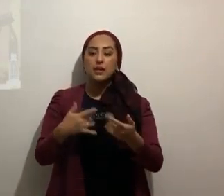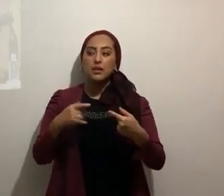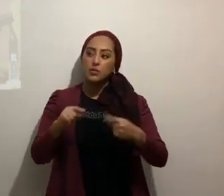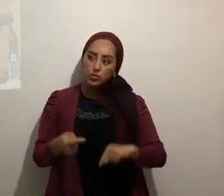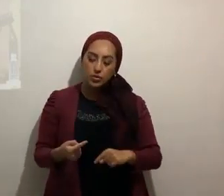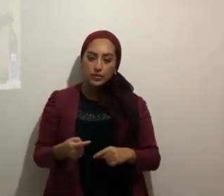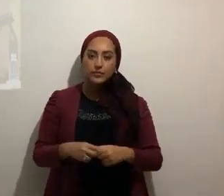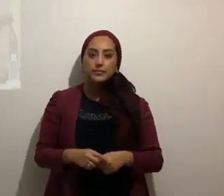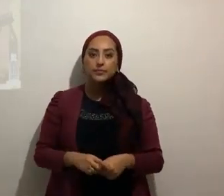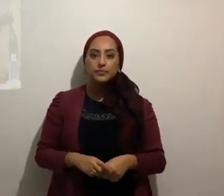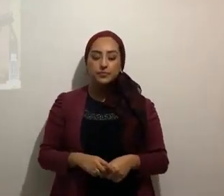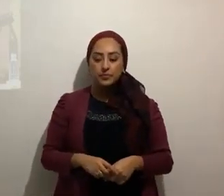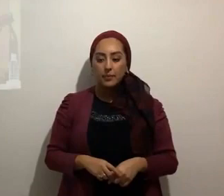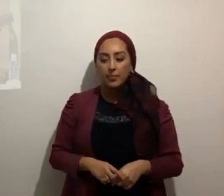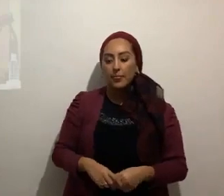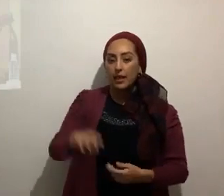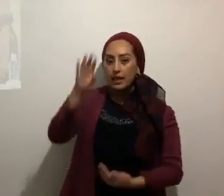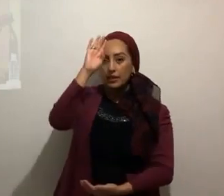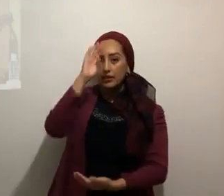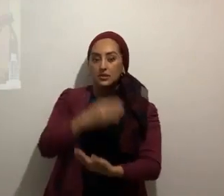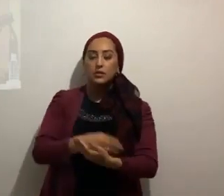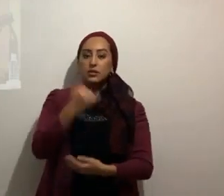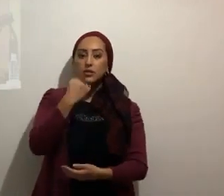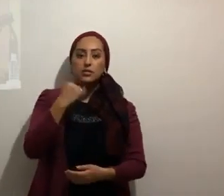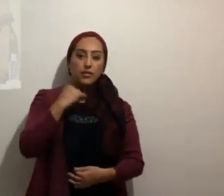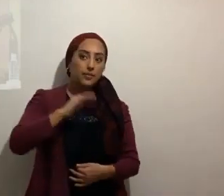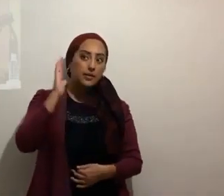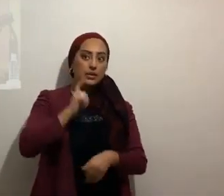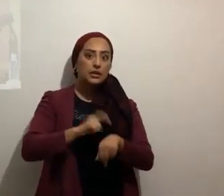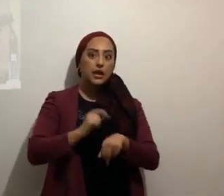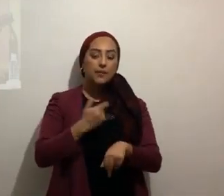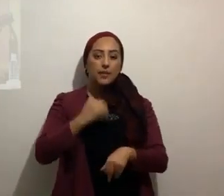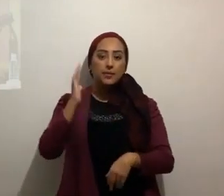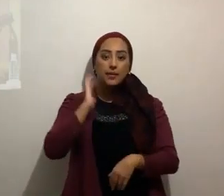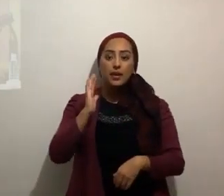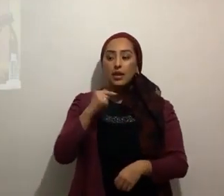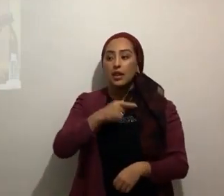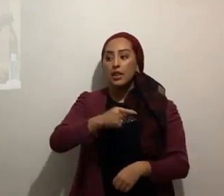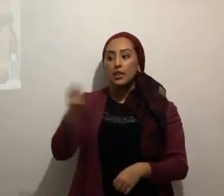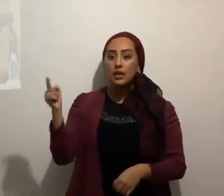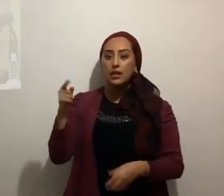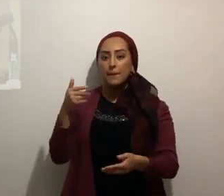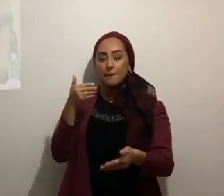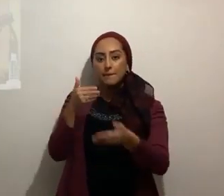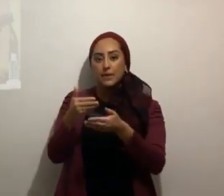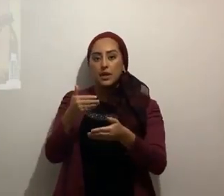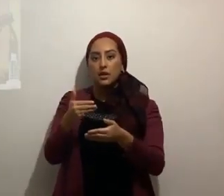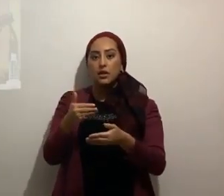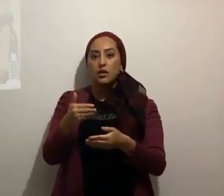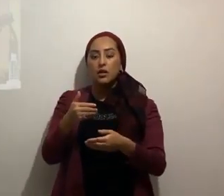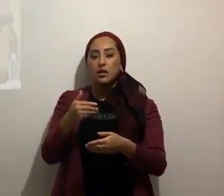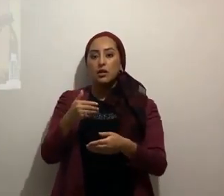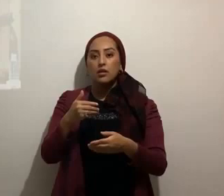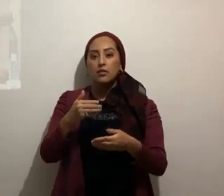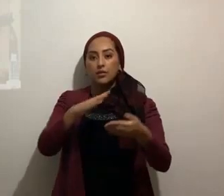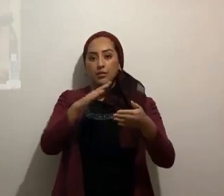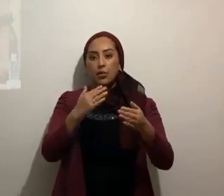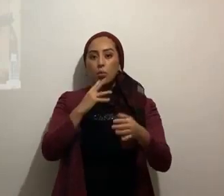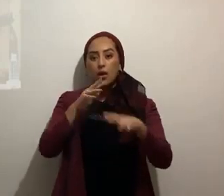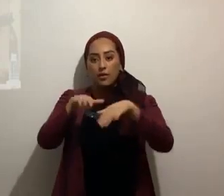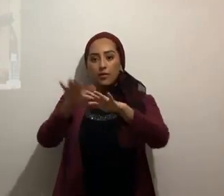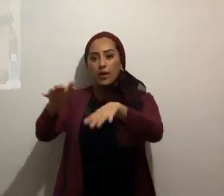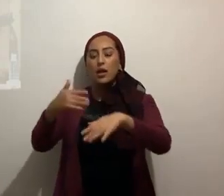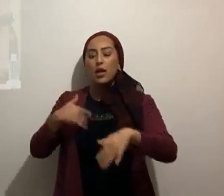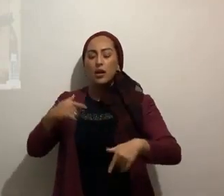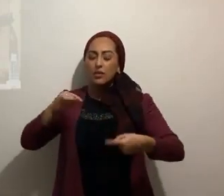alma. Los hijos de Israel de ese tiempo, nuestros antepasados, estaban en la orilla del Mar Rojo, tenían un dolor, una aflicción